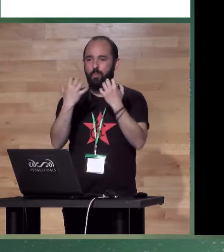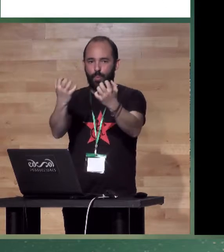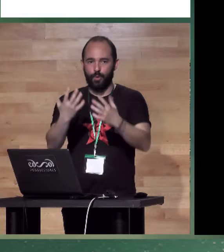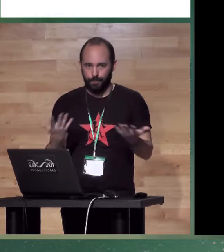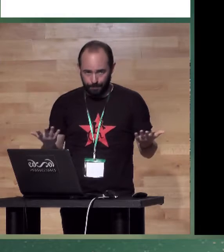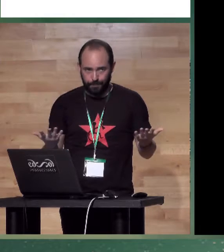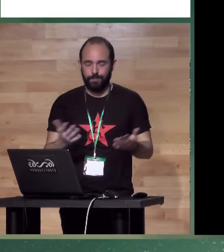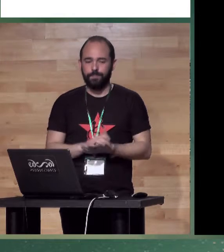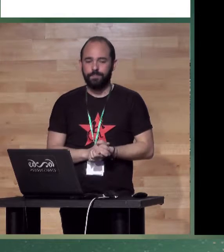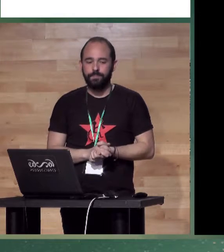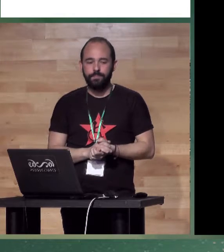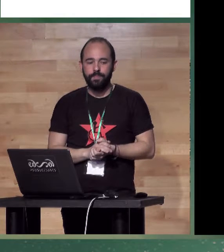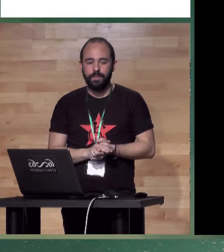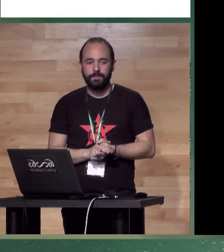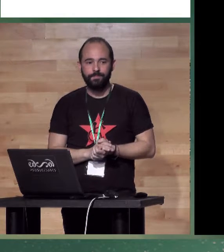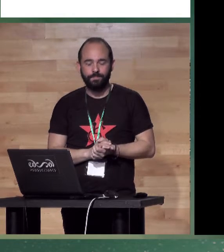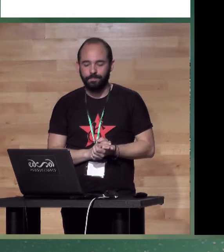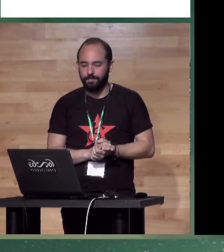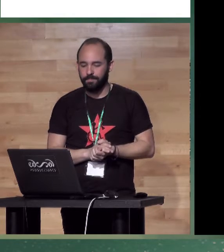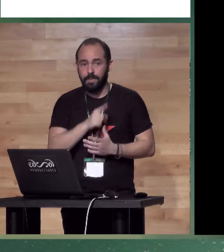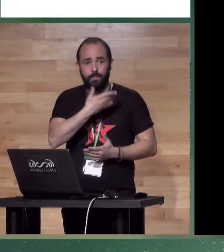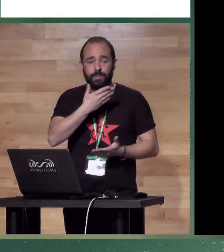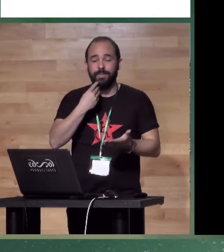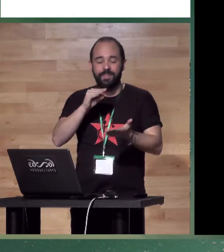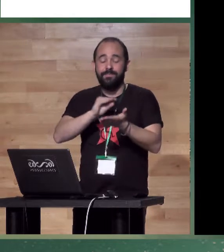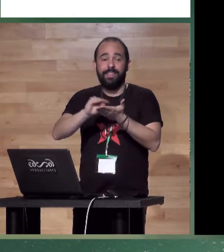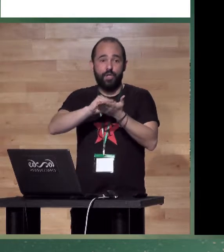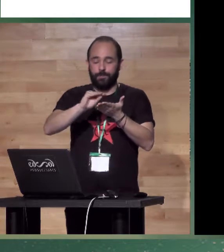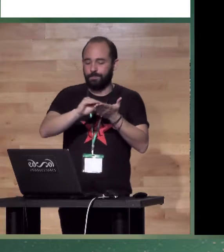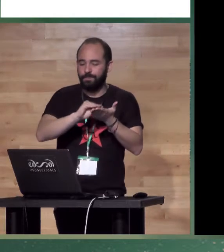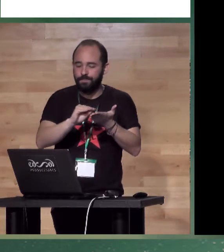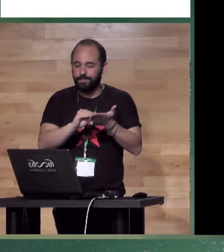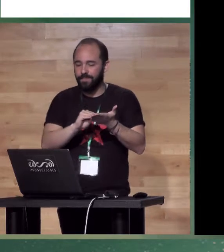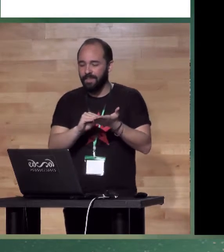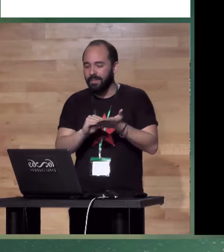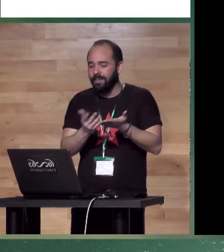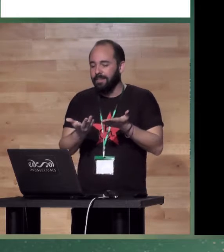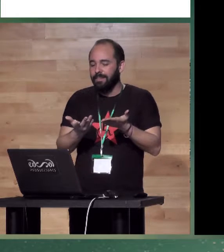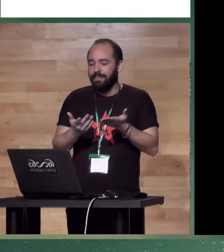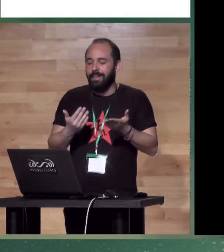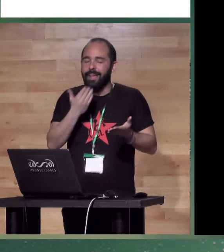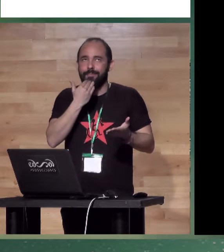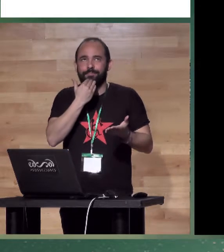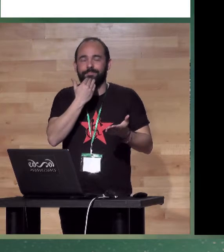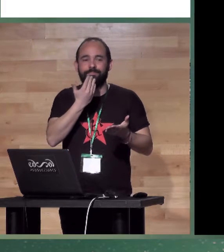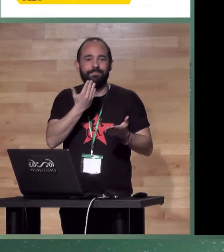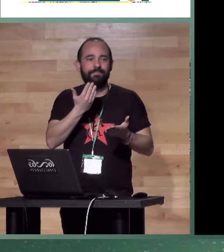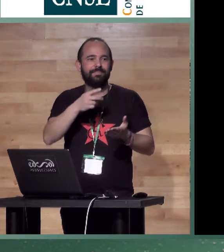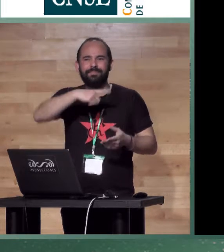Hay una serie de trucos para proporcionar información al público. Es importante.